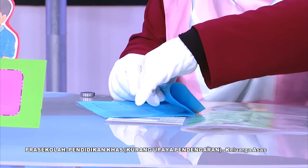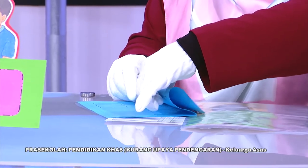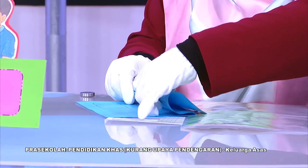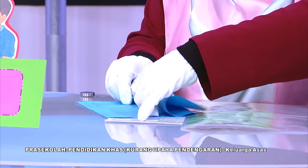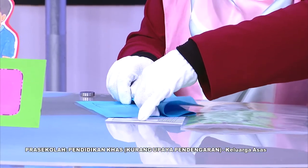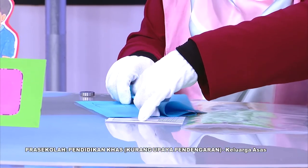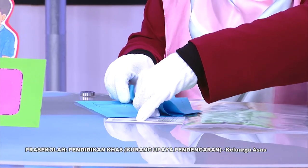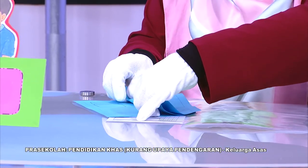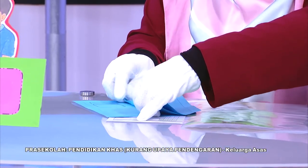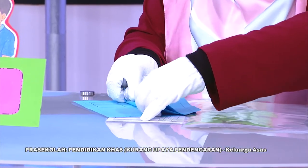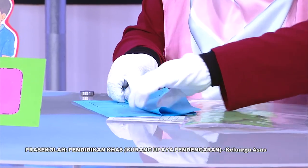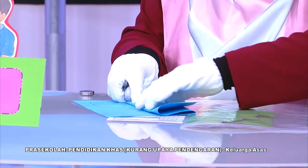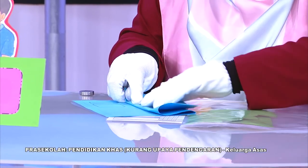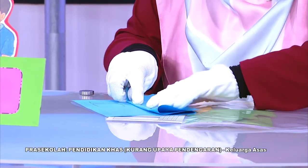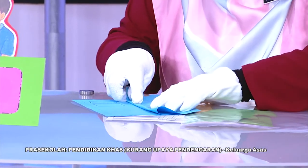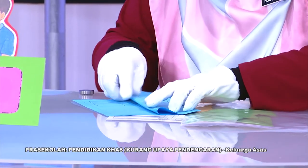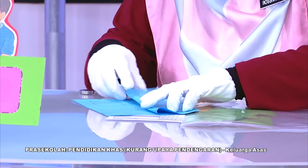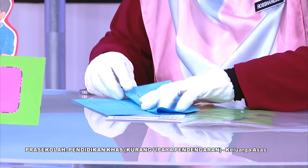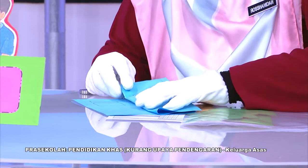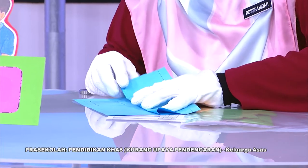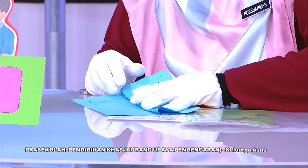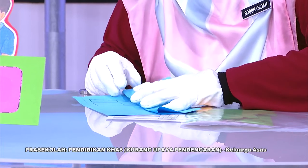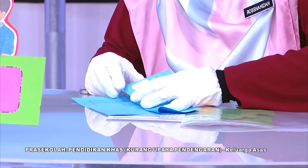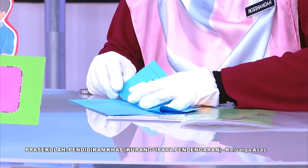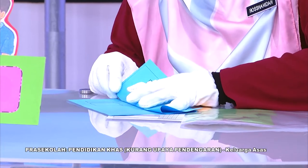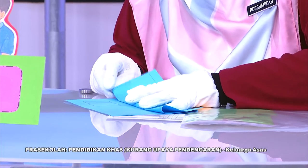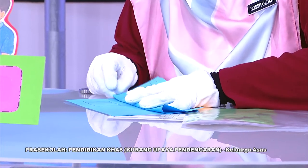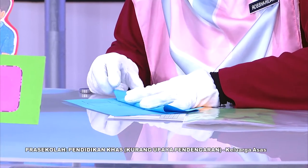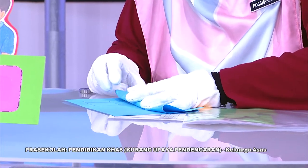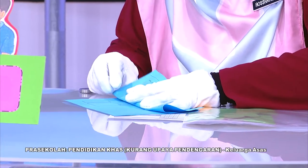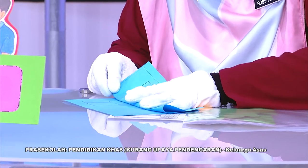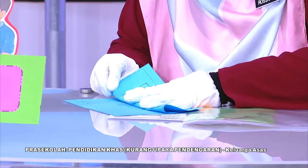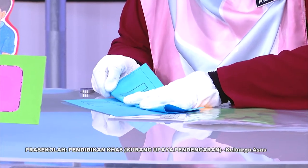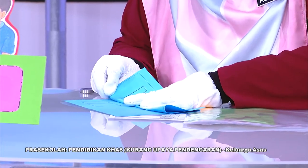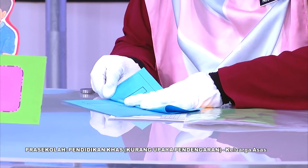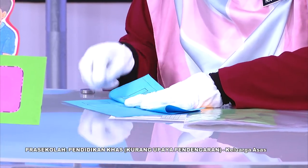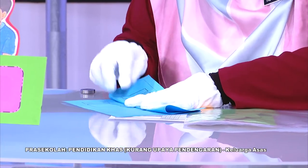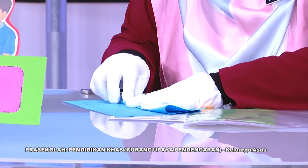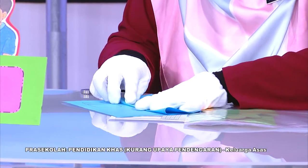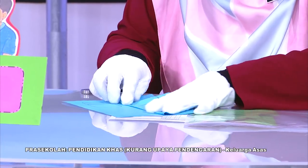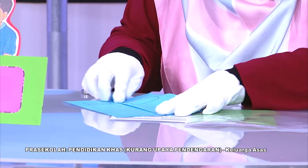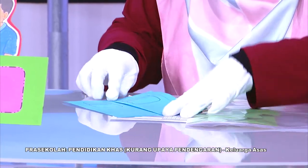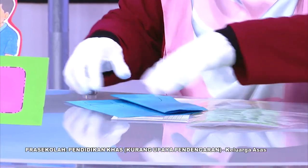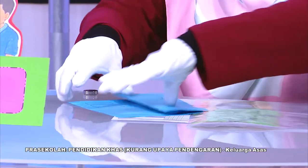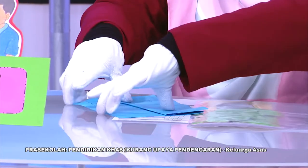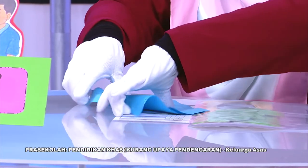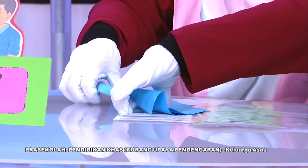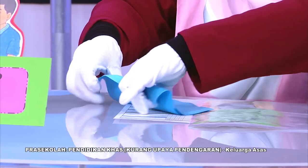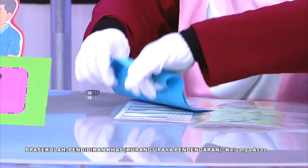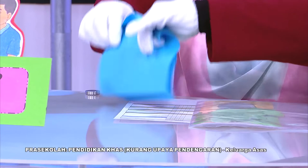gigi sih kita dari saya jagun hey hey hey dan lipat yang sengaja